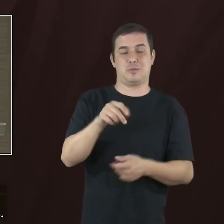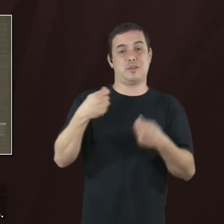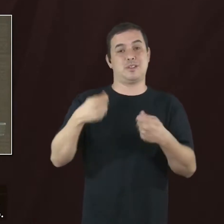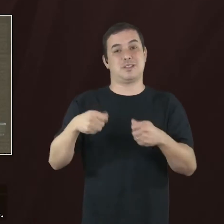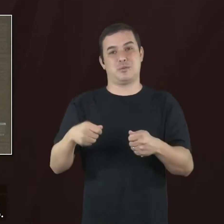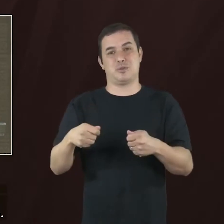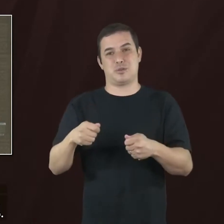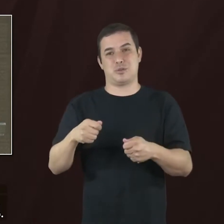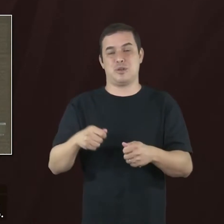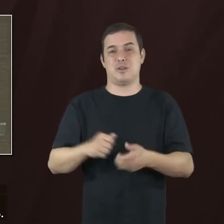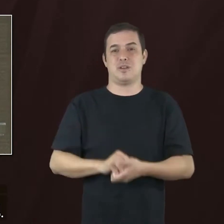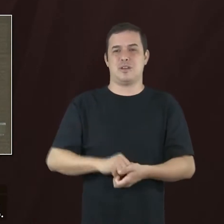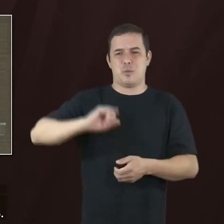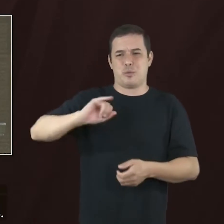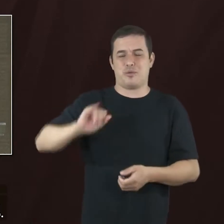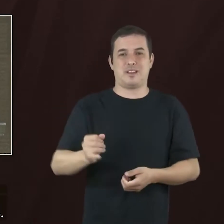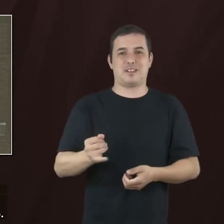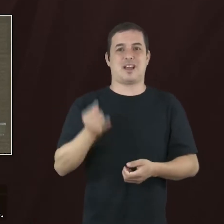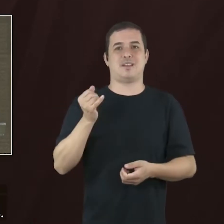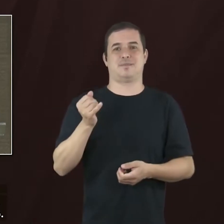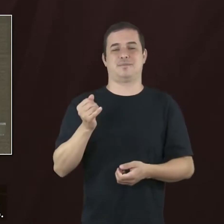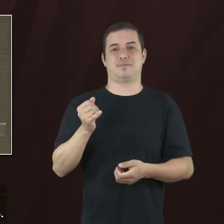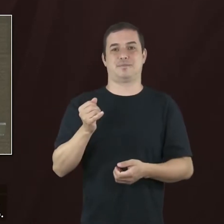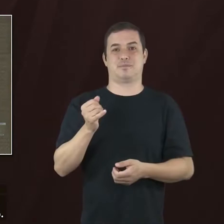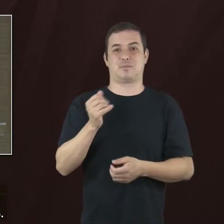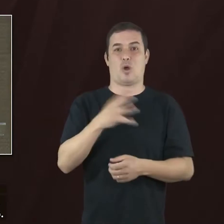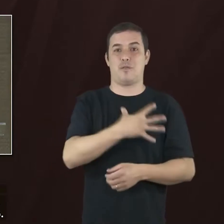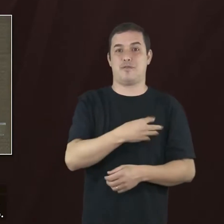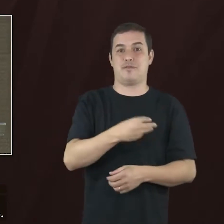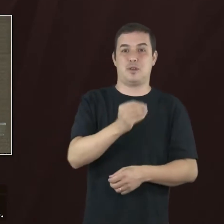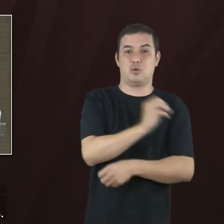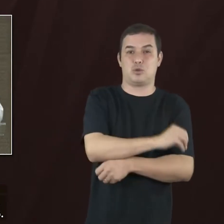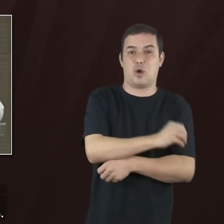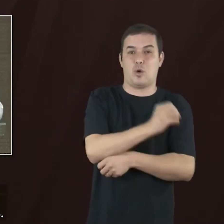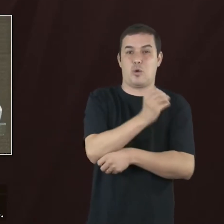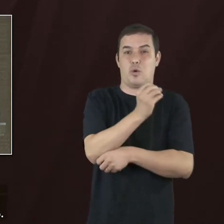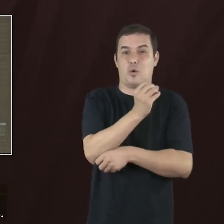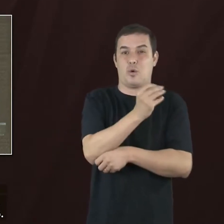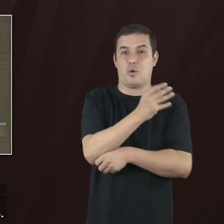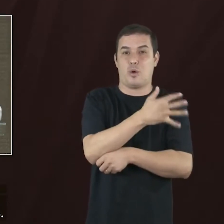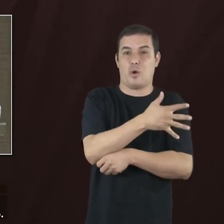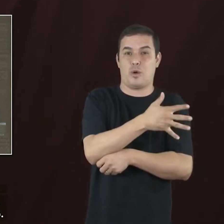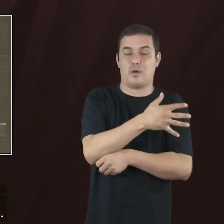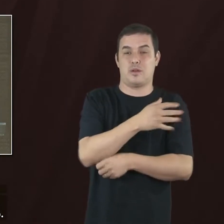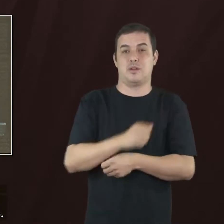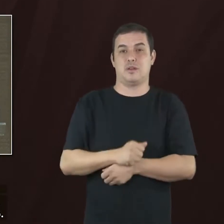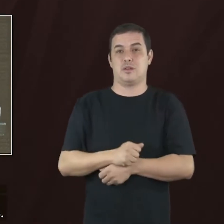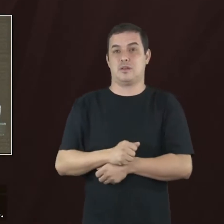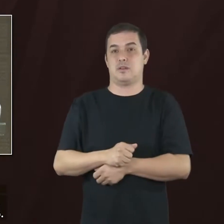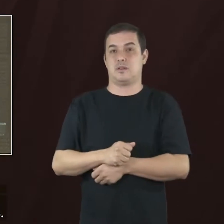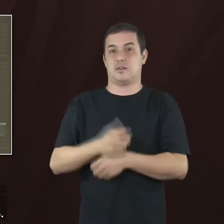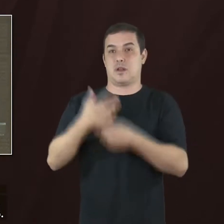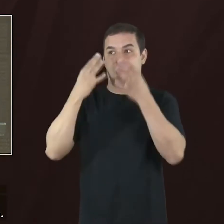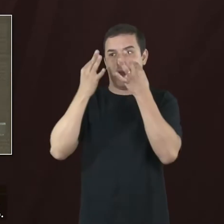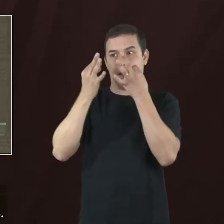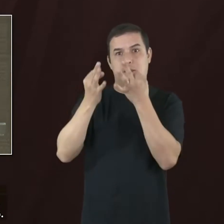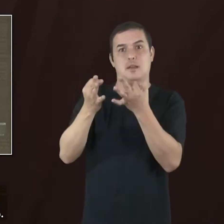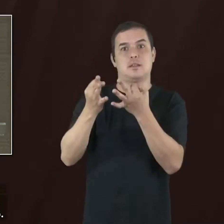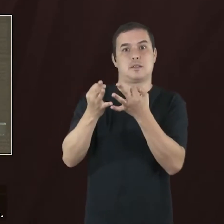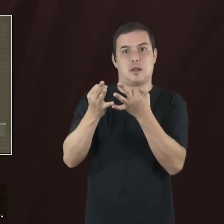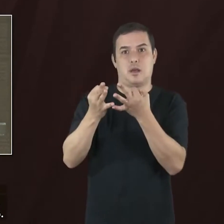ser esses filhos da aurora. Não vamos deixar escapar essa palavra de alerta, de